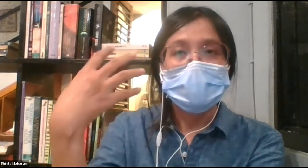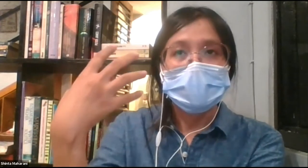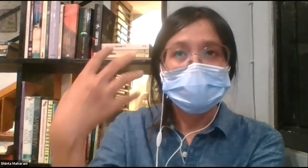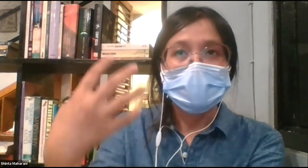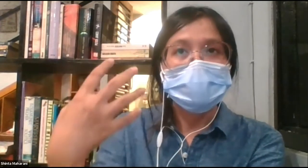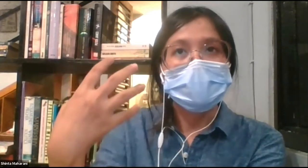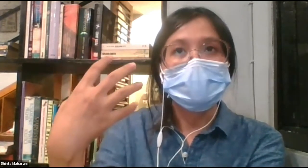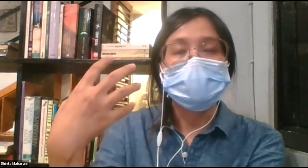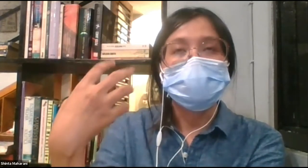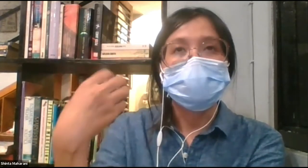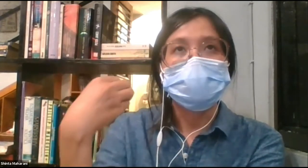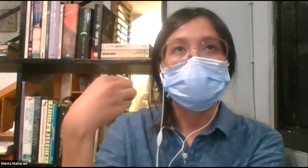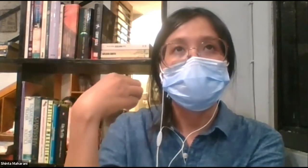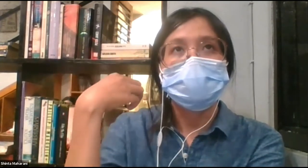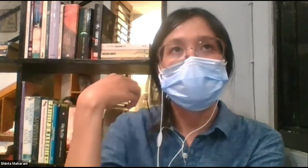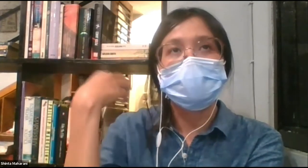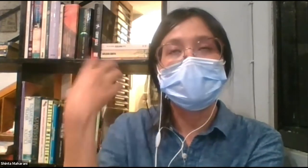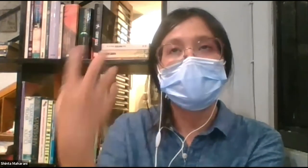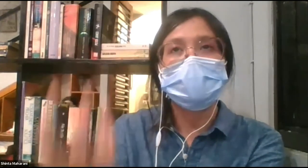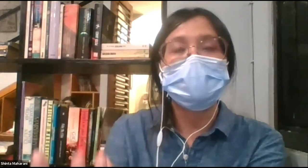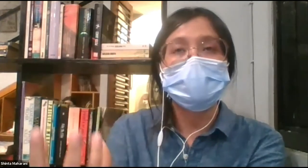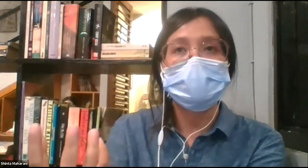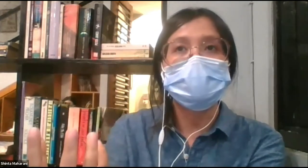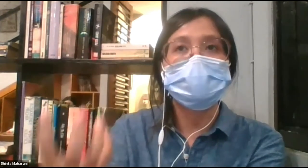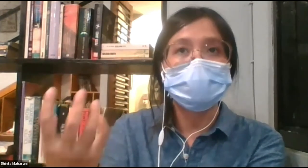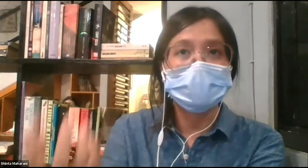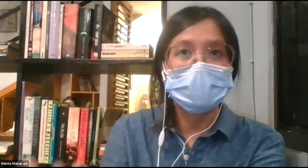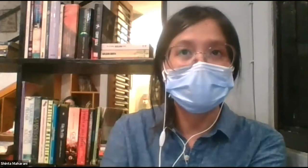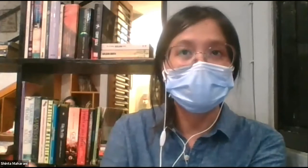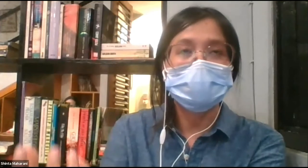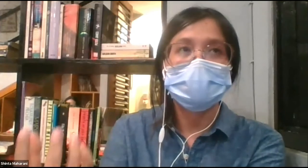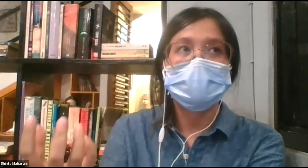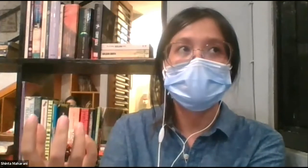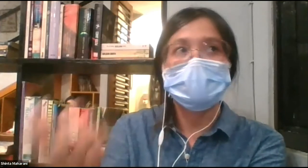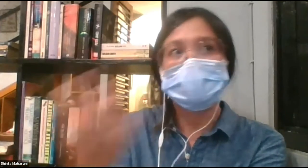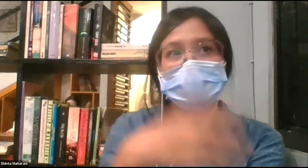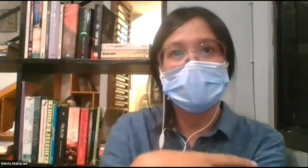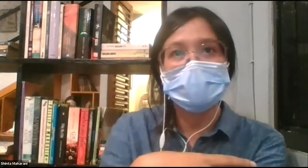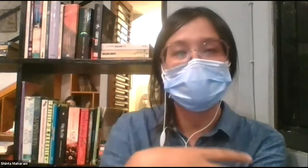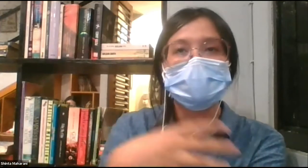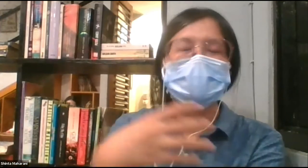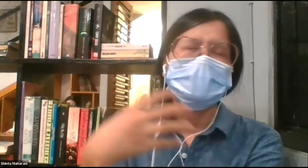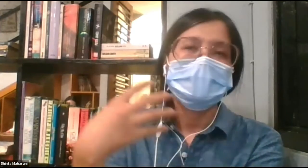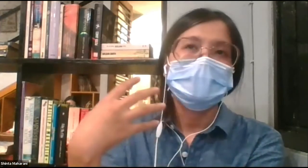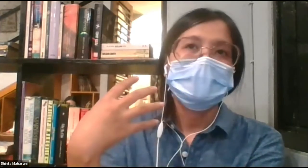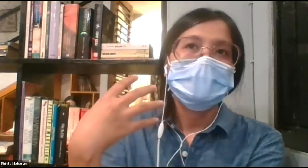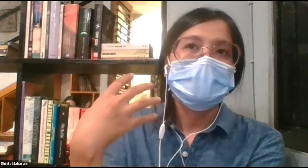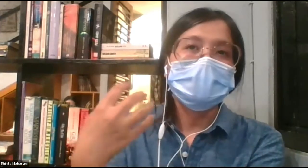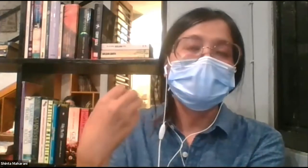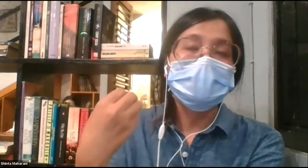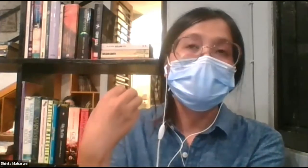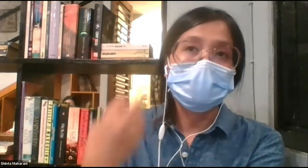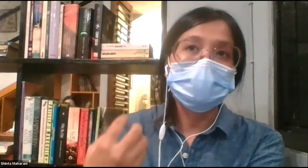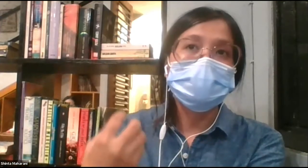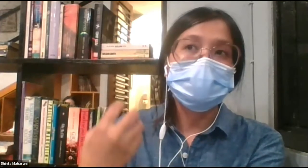kita mau memasukkan begini, gambarannya ada rembulan Sabtu lalu gitu.